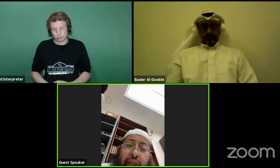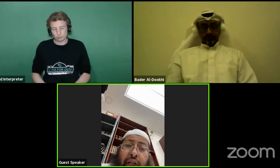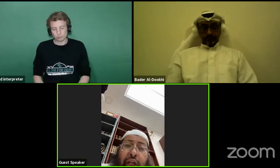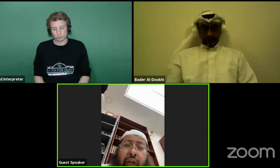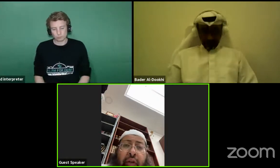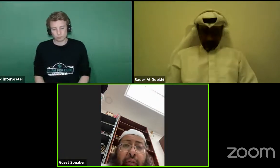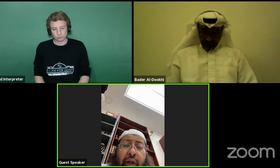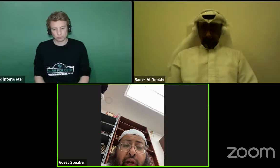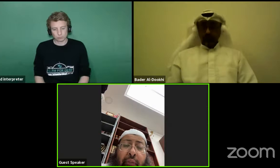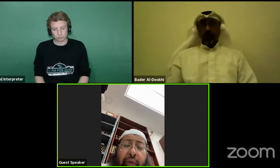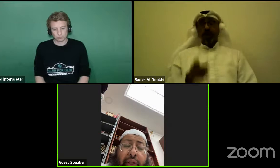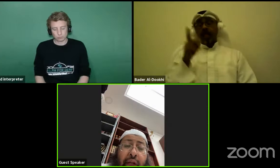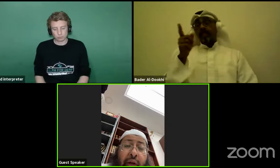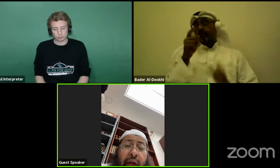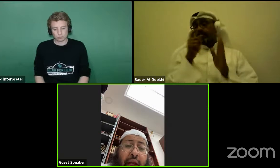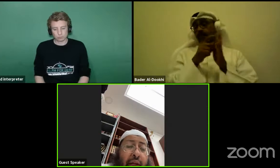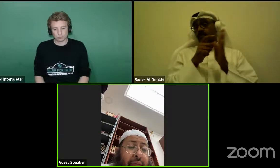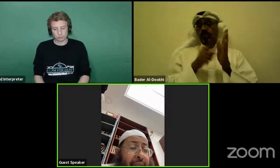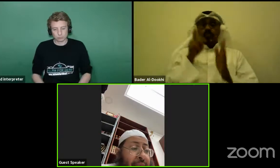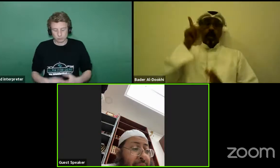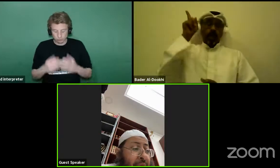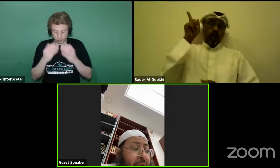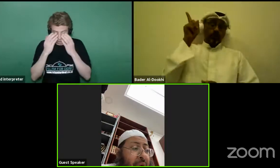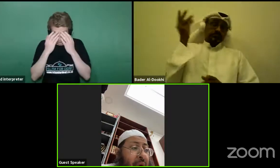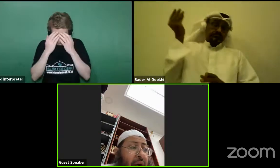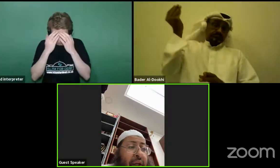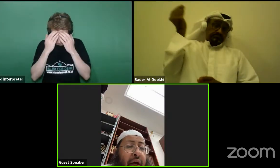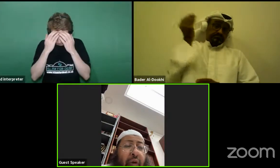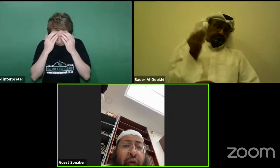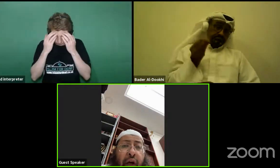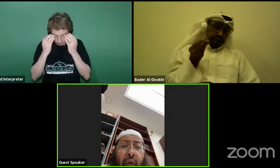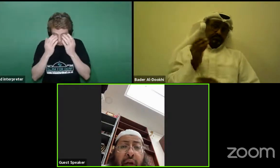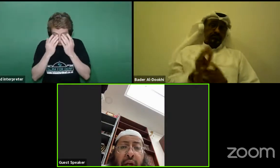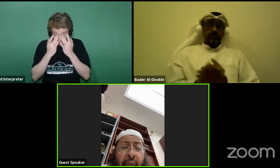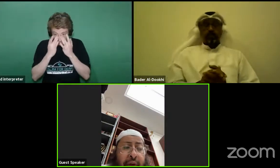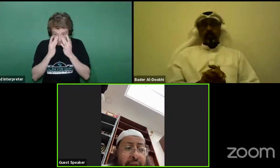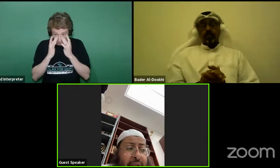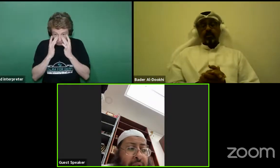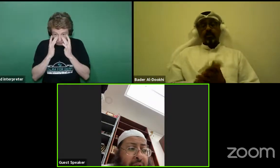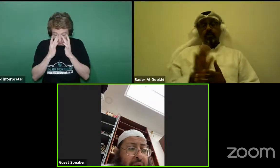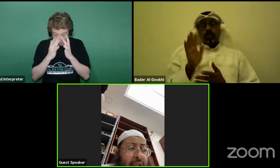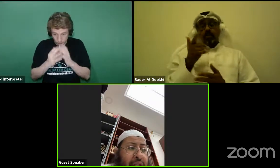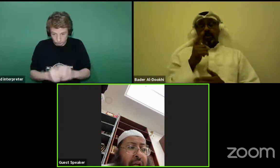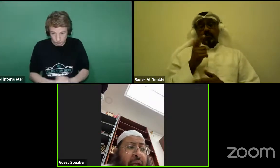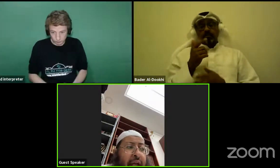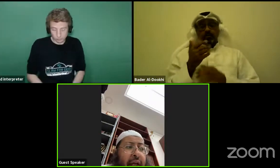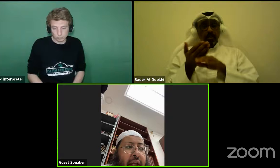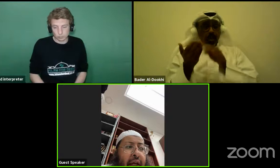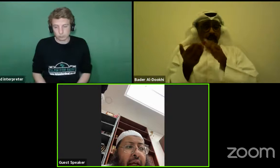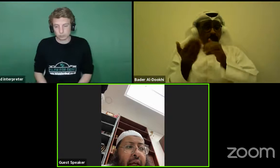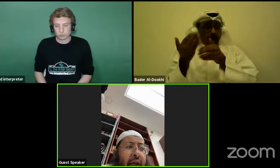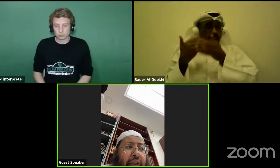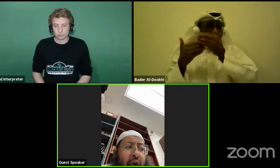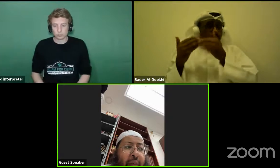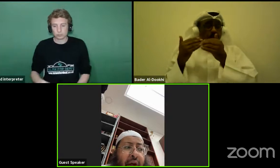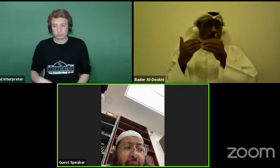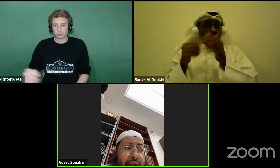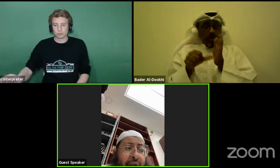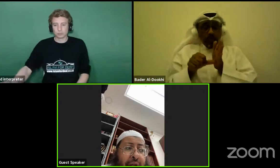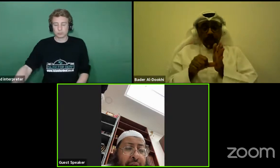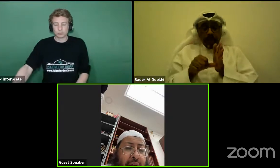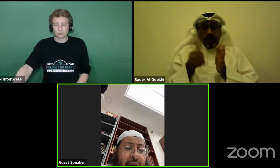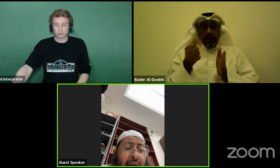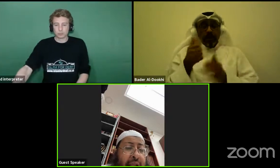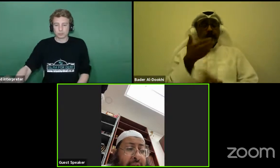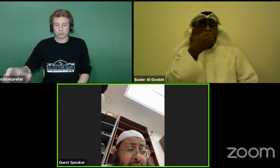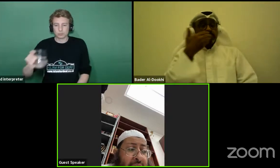هذا التشريع من الرب جل وعلا، وهو أنه في أول الأمر جعل صوم